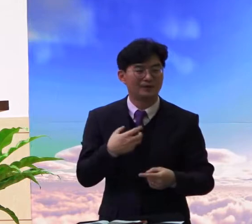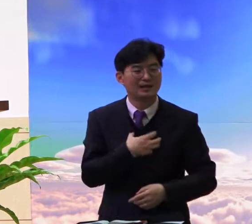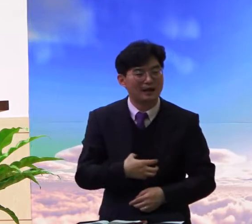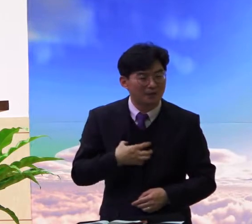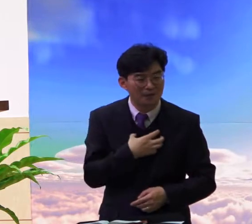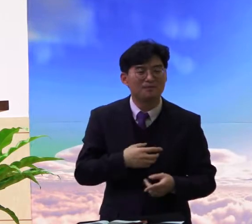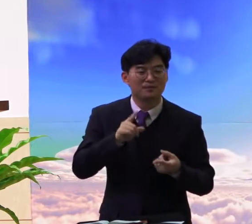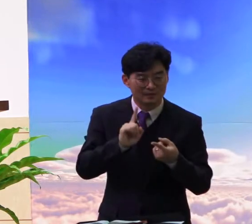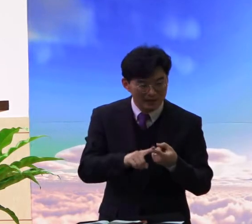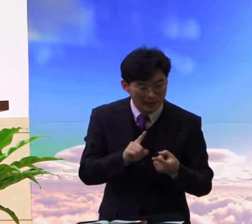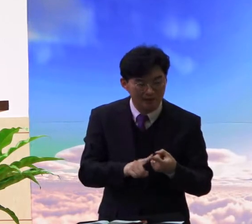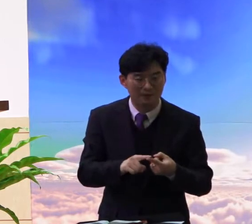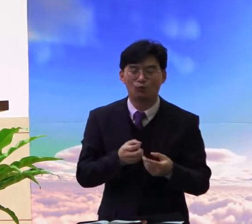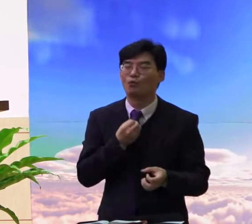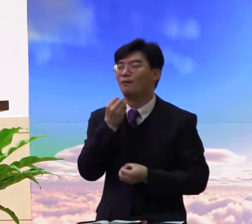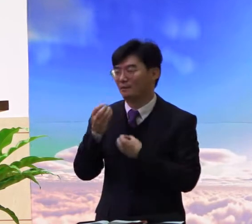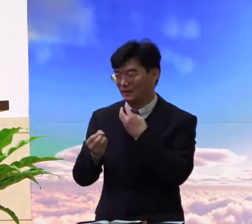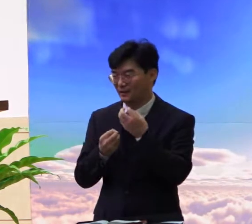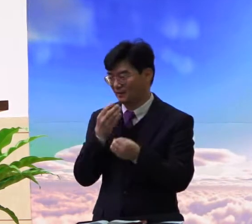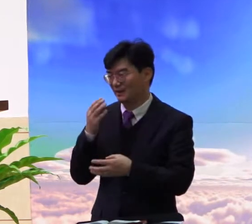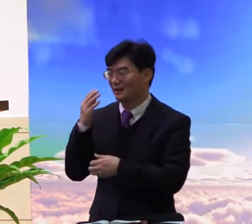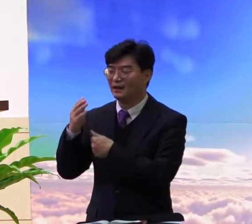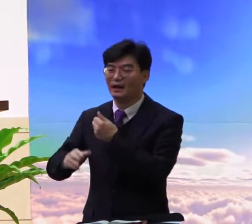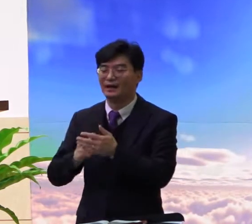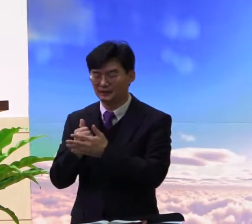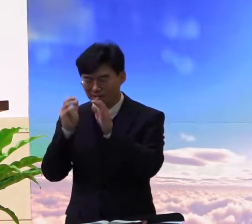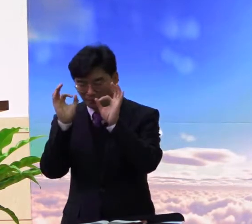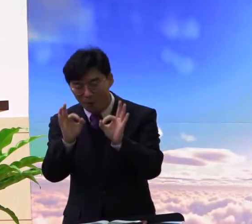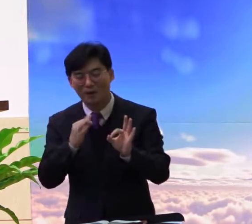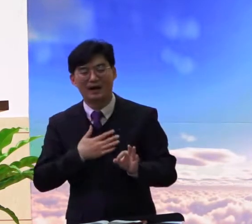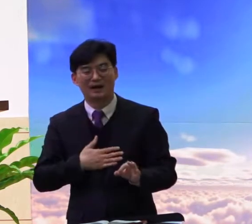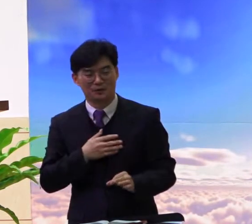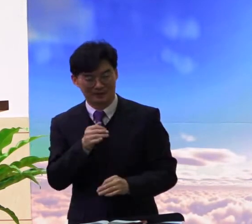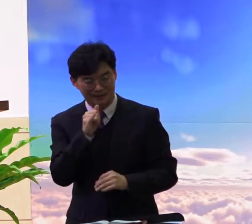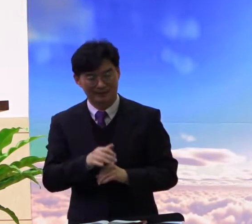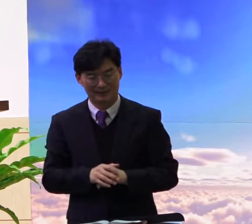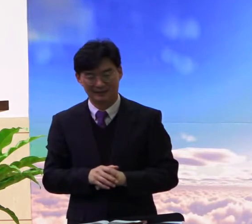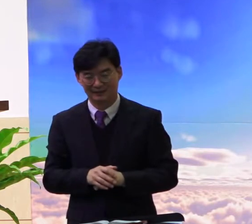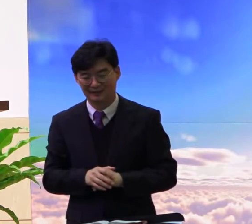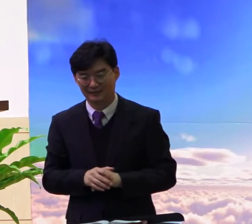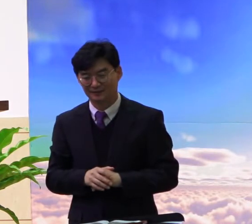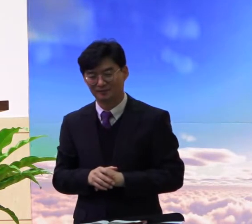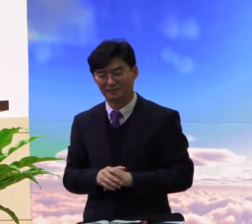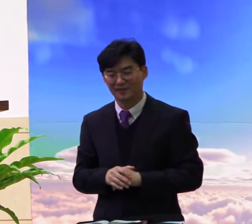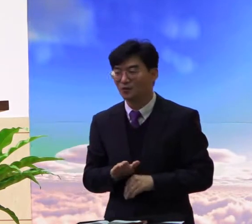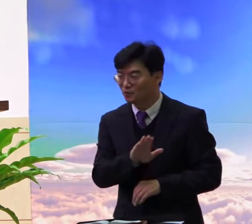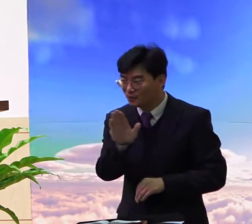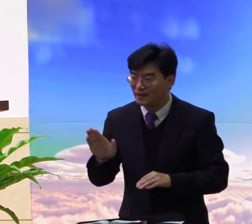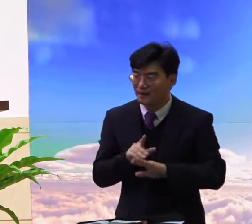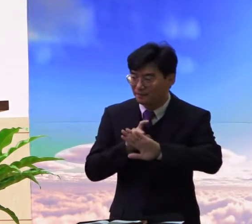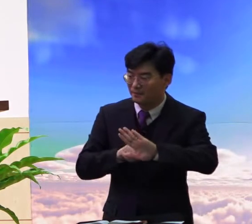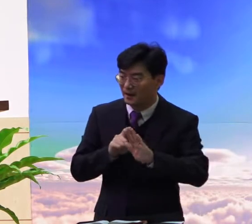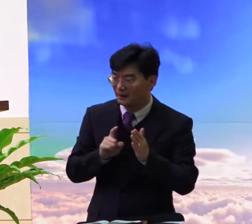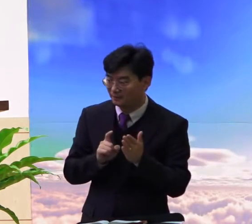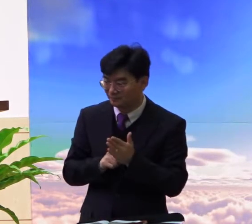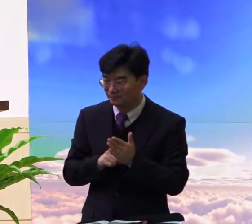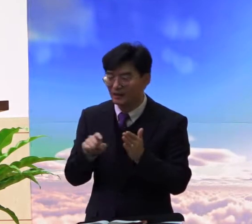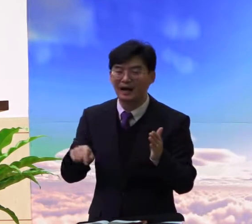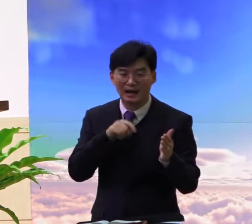상한 심령이 되어서 찢어진 마음이 되어서 하나님께 나아간다고 하는 것은 우리의 마음속에